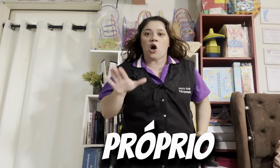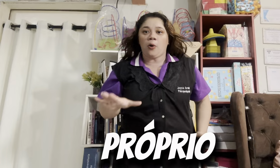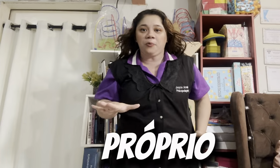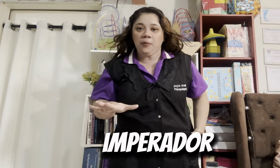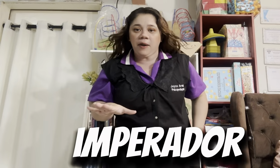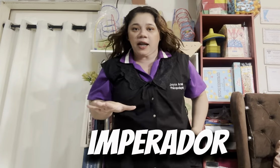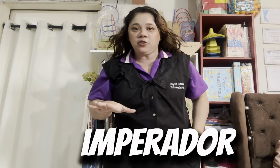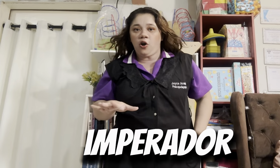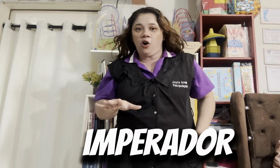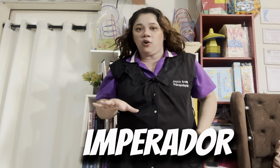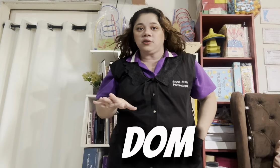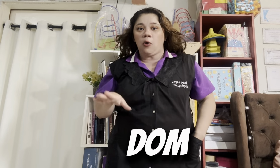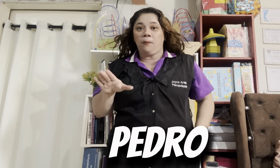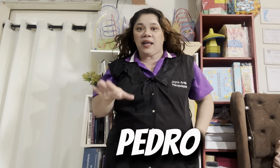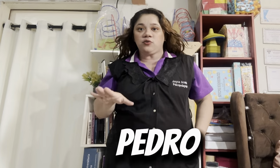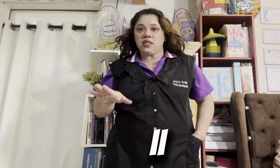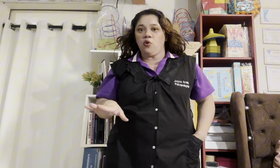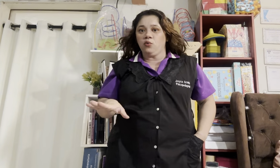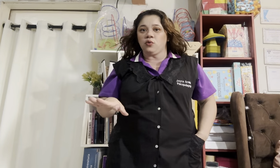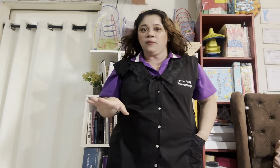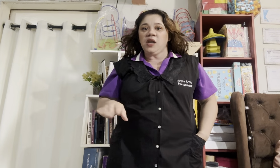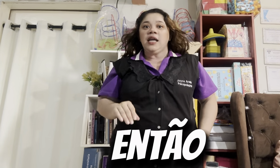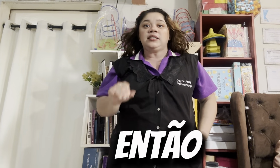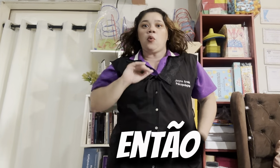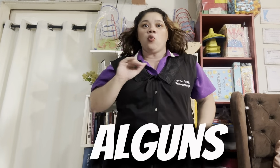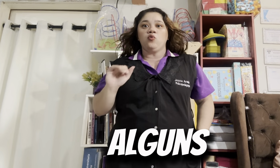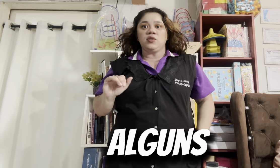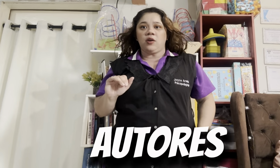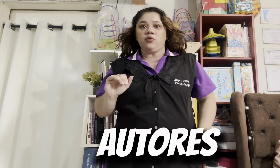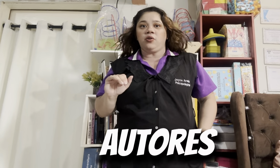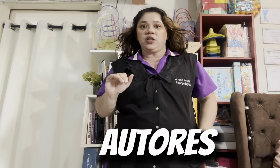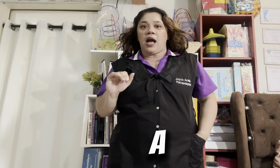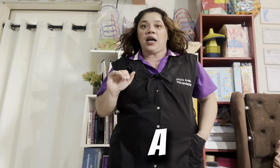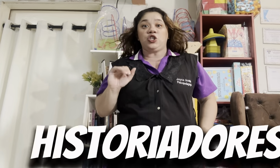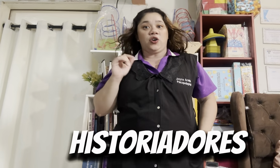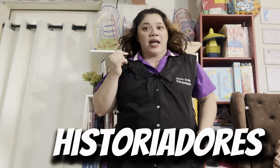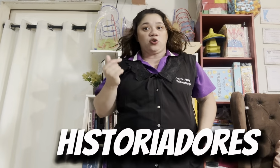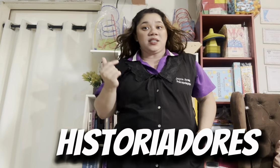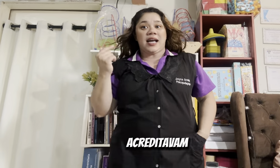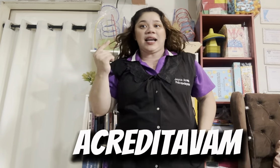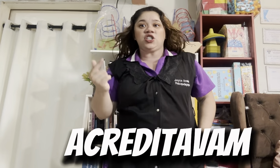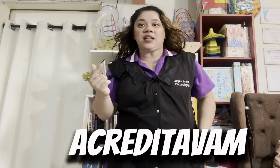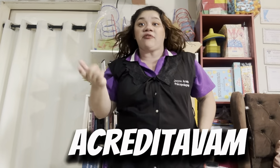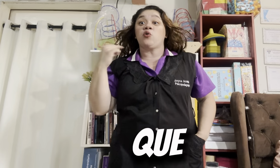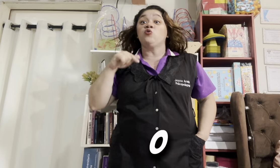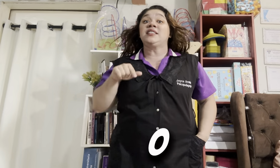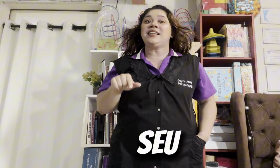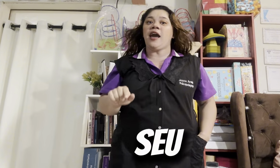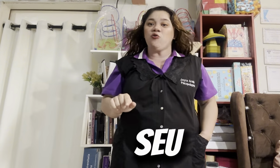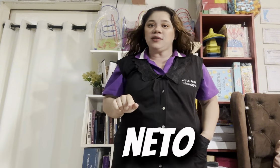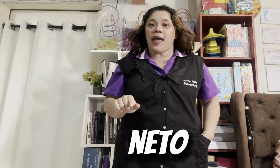próprio imperador, D. Pedro II. Então, alguns historiadores acreditavam que o seu